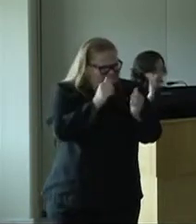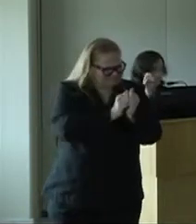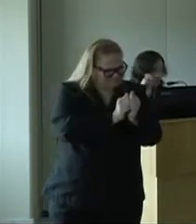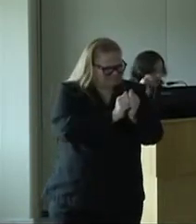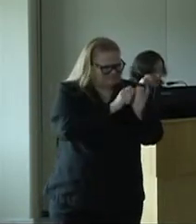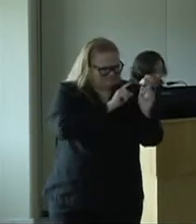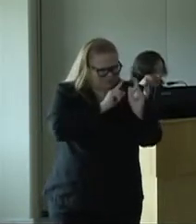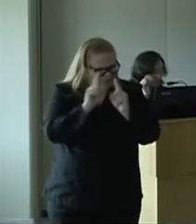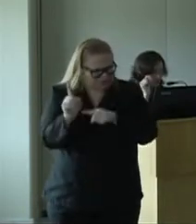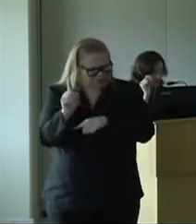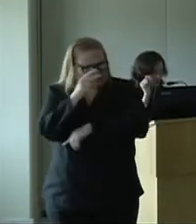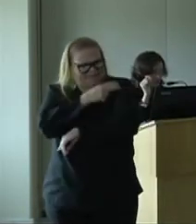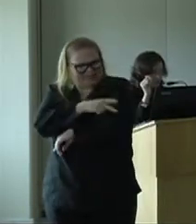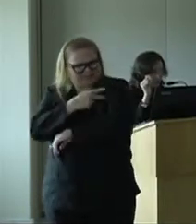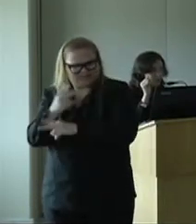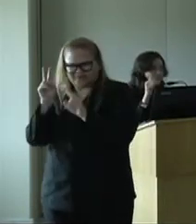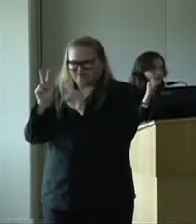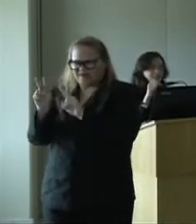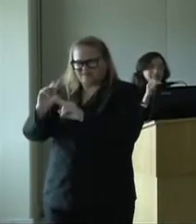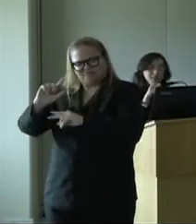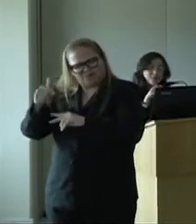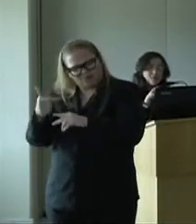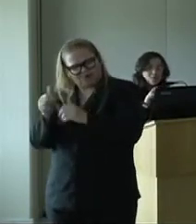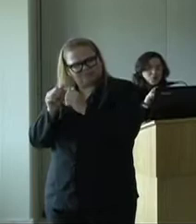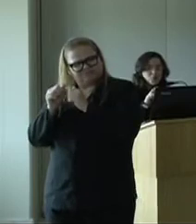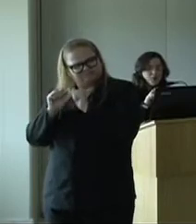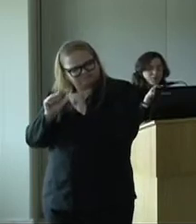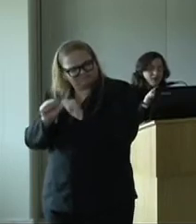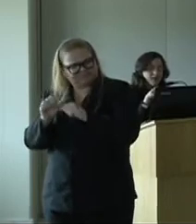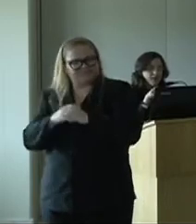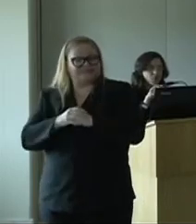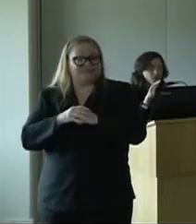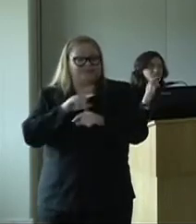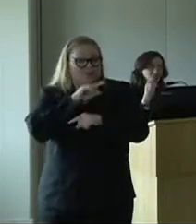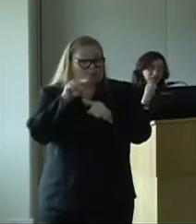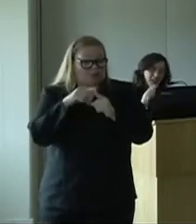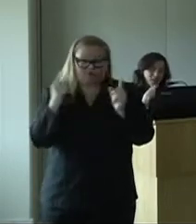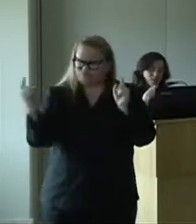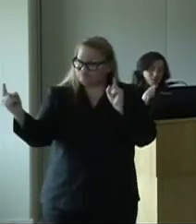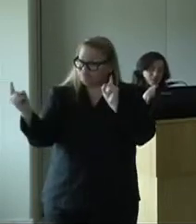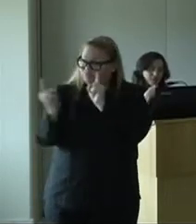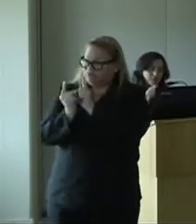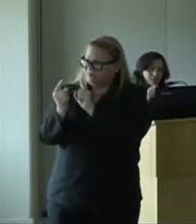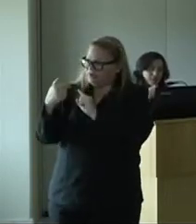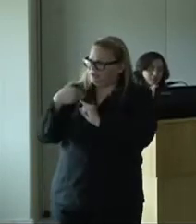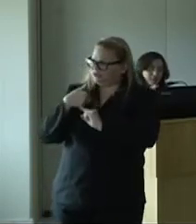y luego seguimos con lo nuestro. Pues después de que esta amiga conoció a Gabriel, dijo,